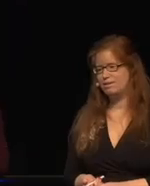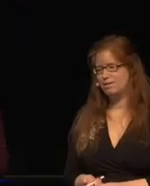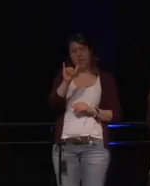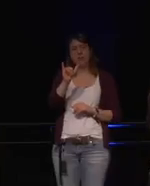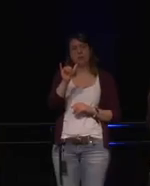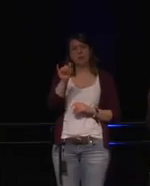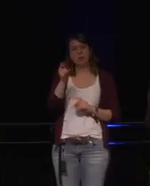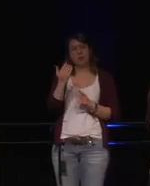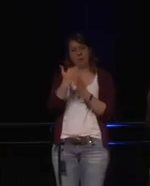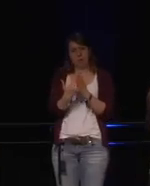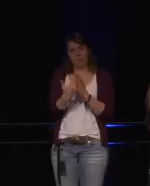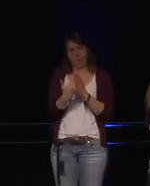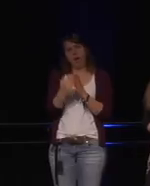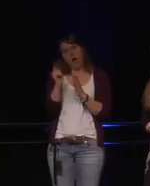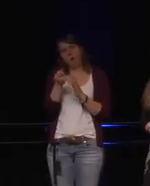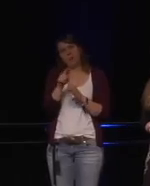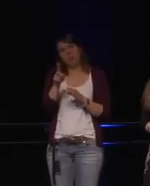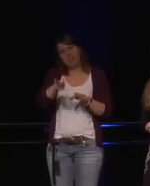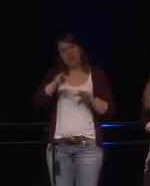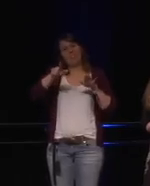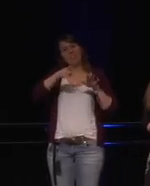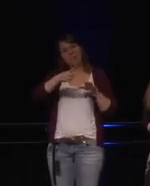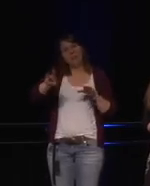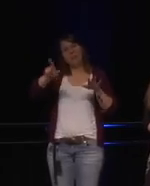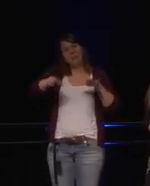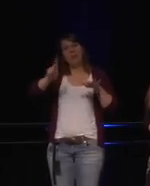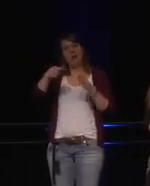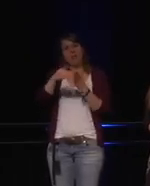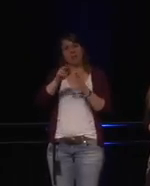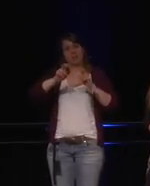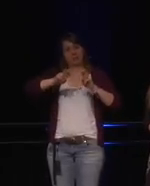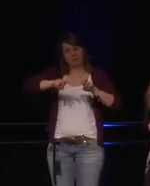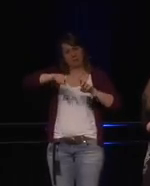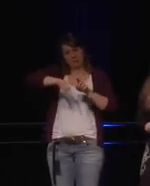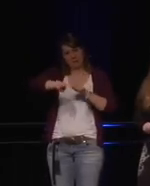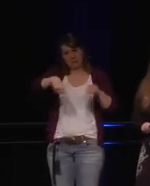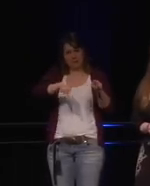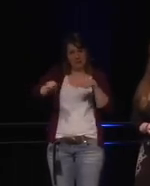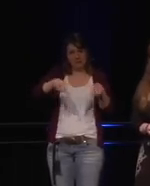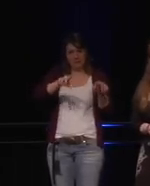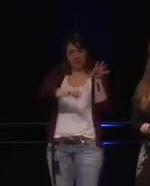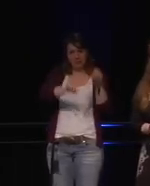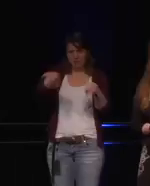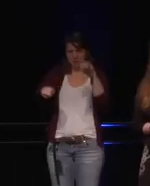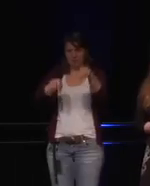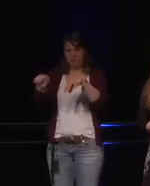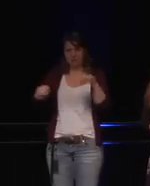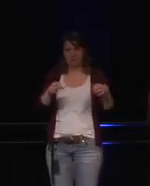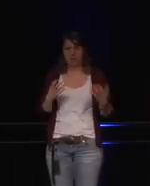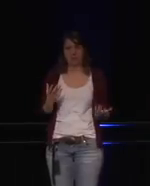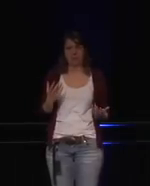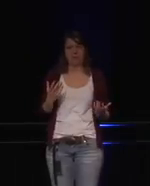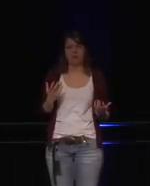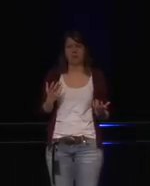supuestamente debería seguir existiendo en 2017. Y de hecho, muchos ataques de DDoS y